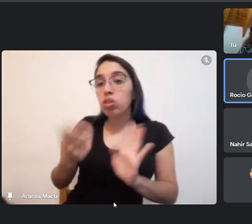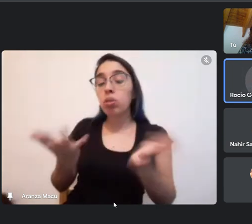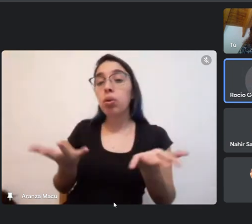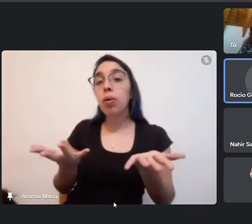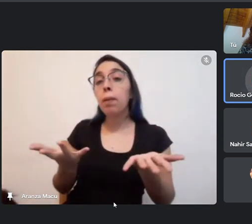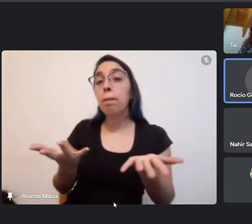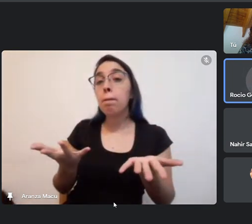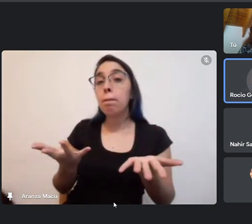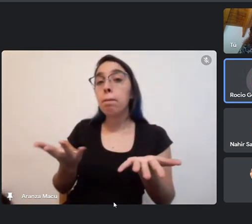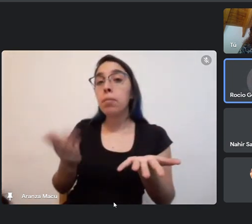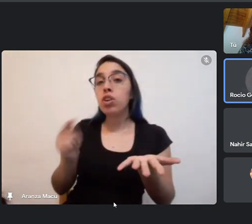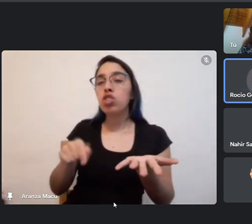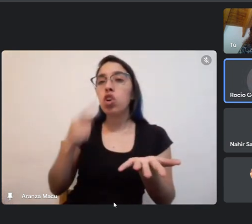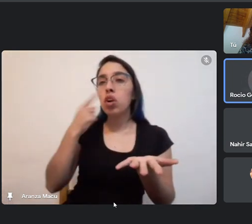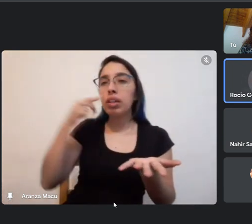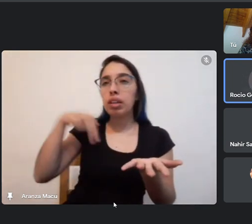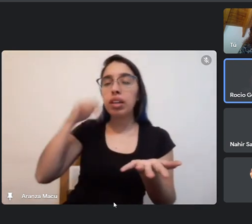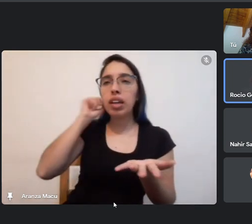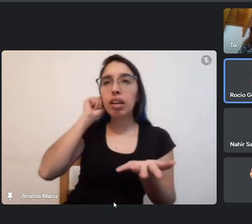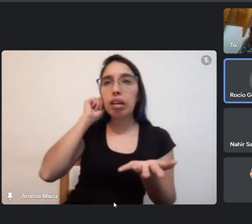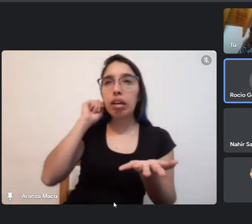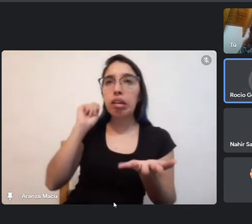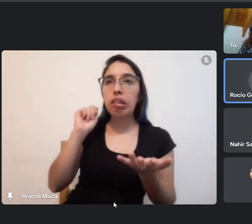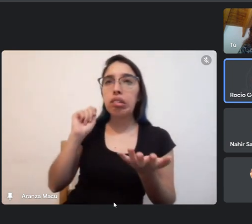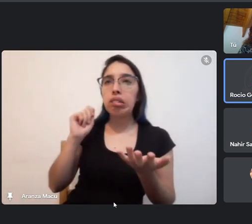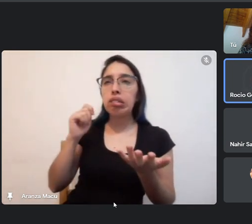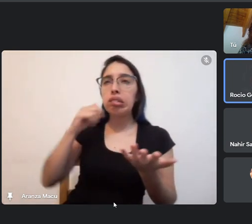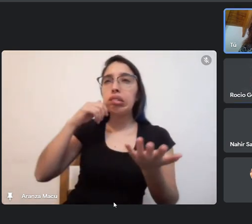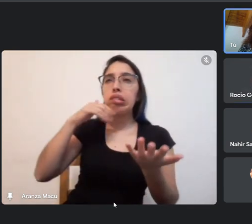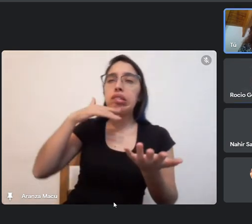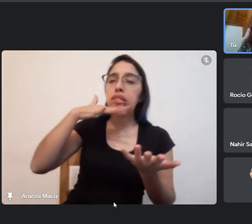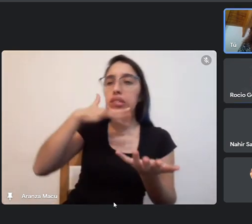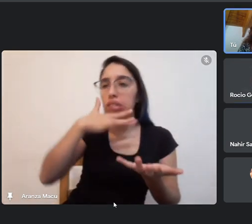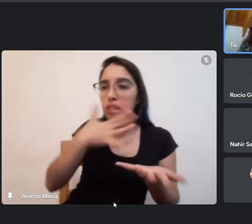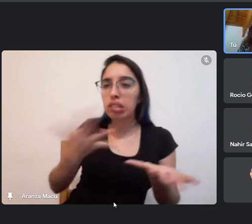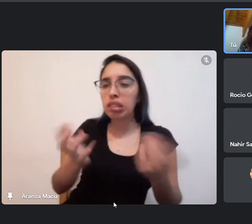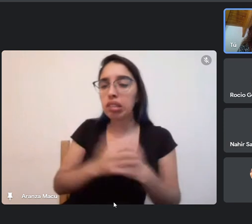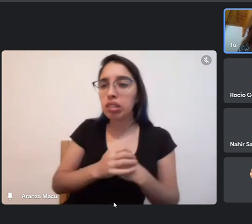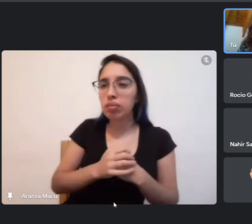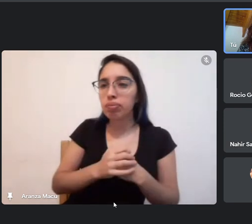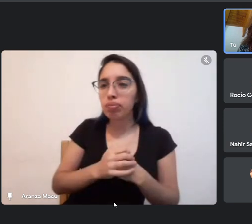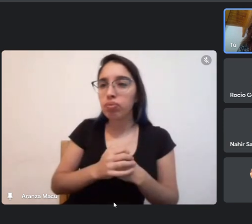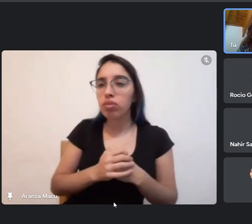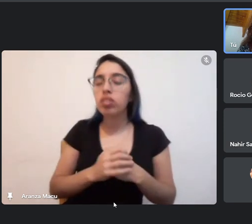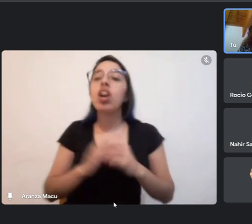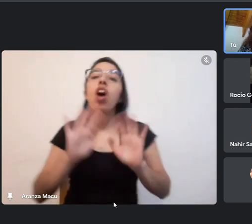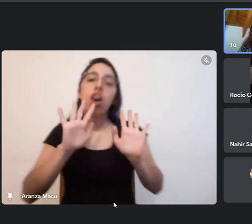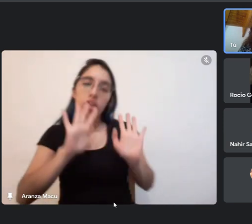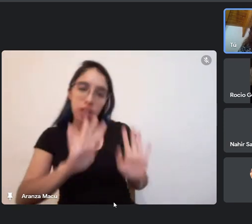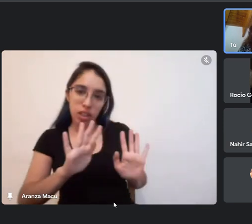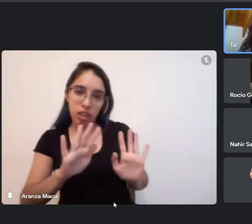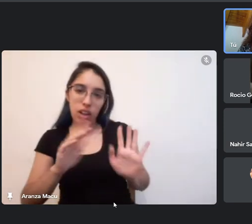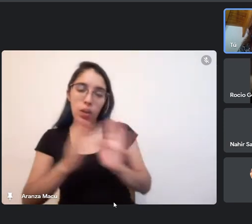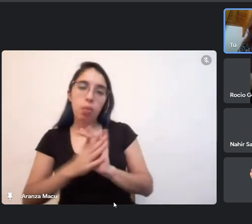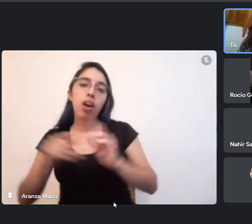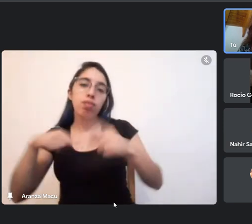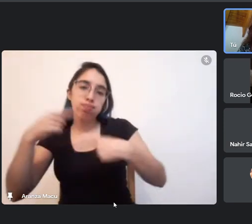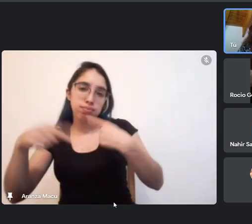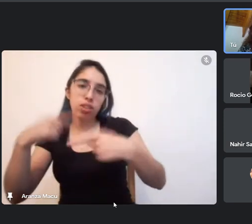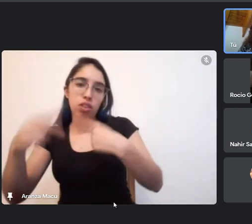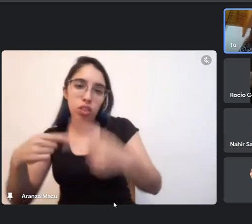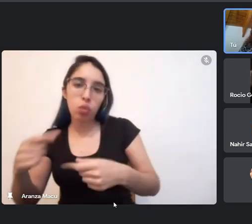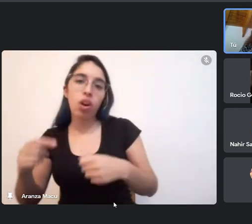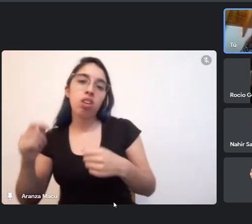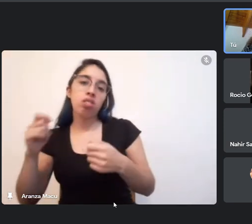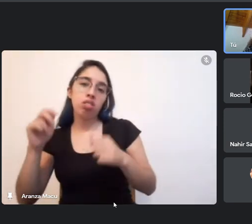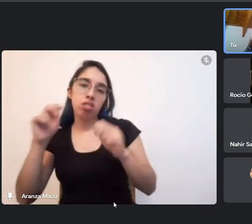entendí muy bien la clase pasada, por eso le preguntaba. No, no, es que lo vamos a seguir viendo hasta que tengan el parcial, eso, frase verbal,